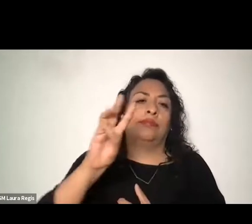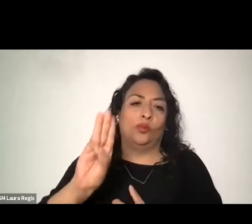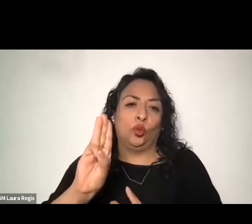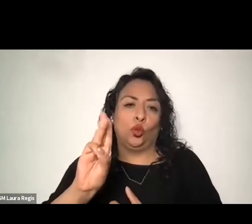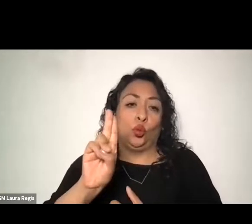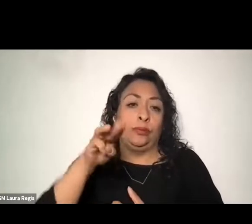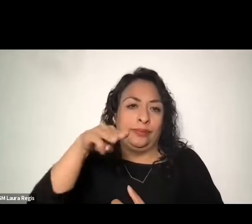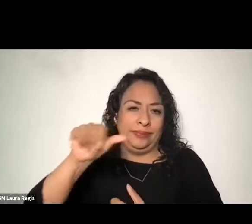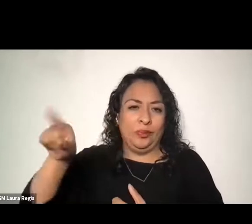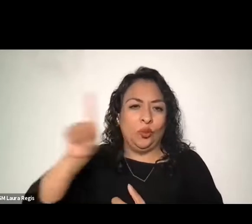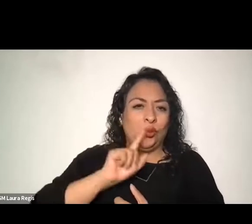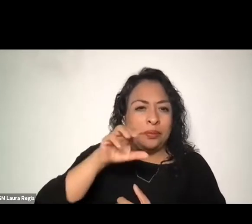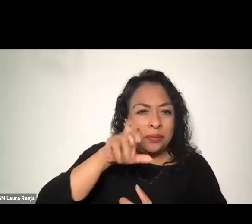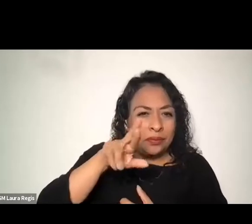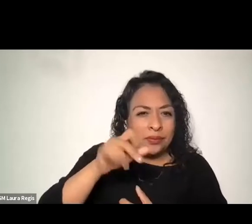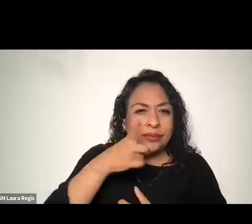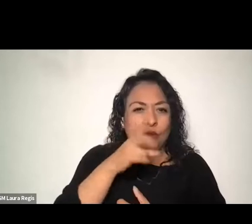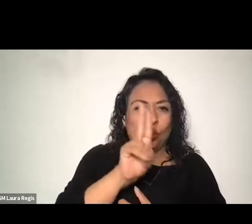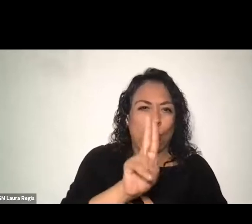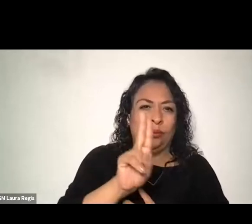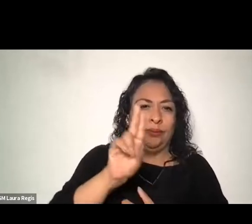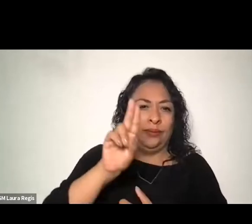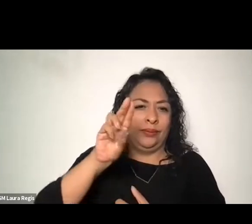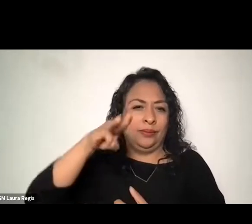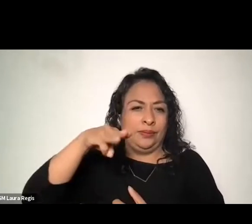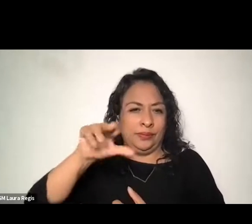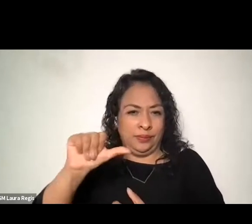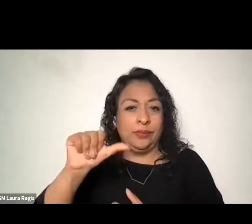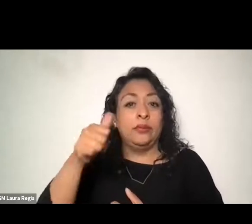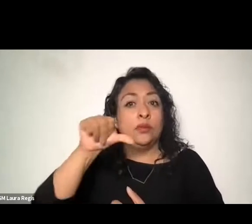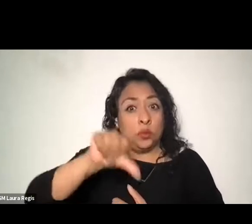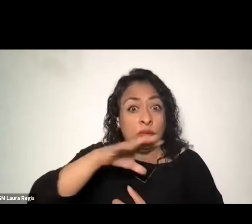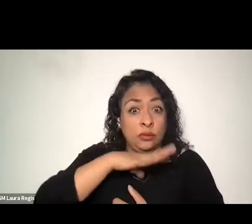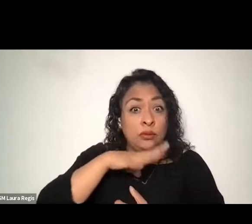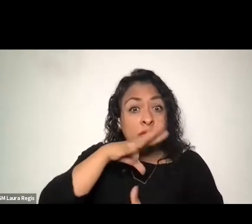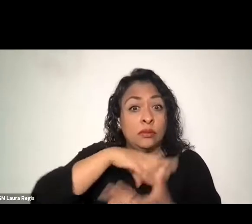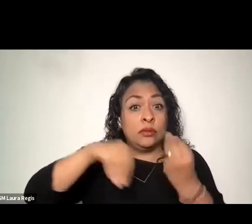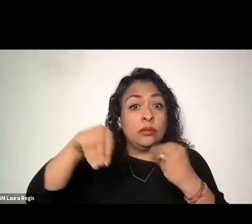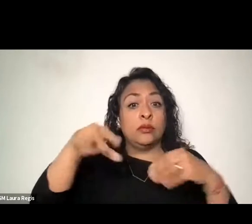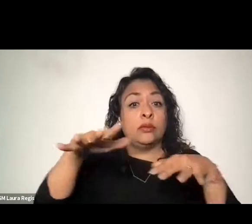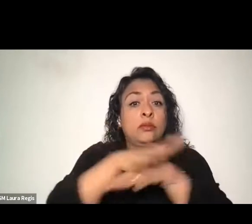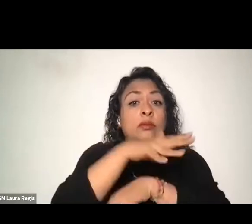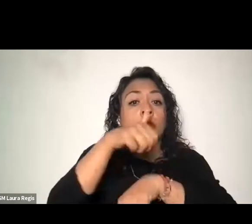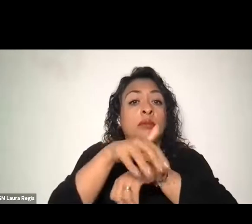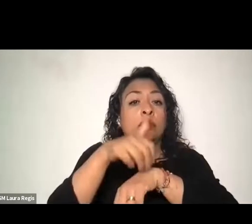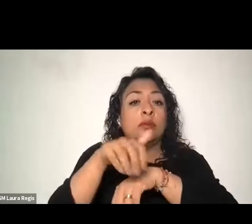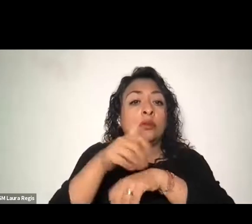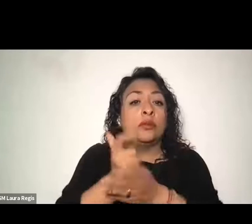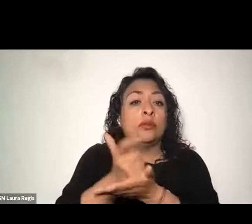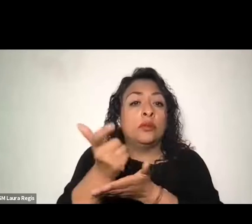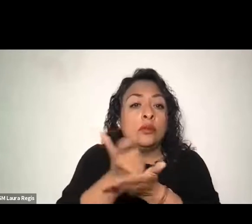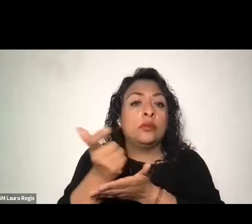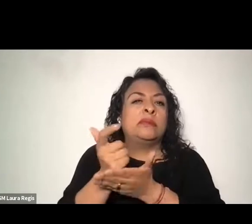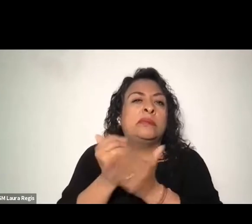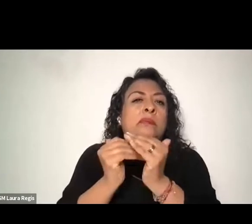UMAS, mencionabas la unidad de medida que existen ahora, que sustituyó al número de salarios mínimos, pero esto se